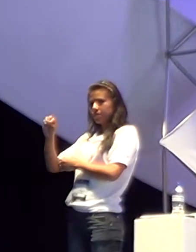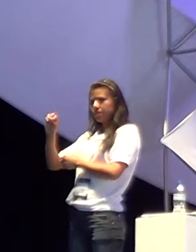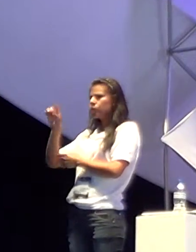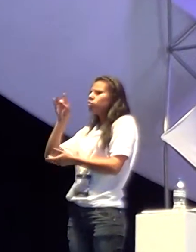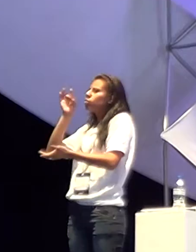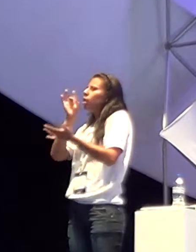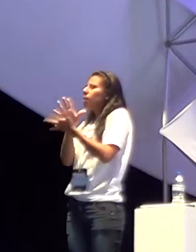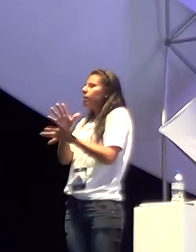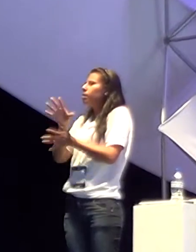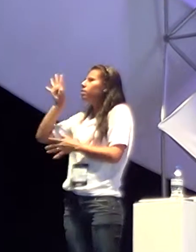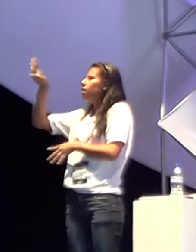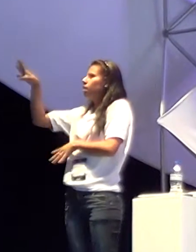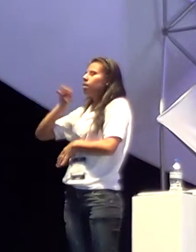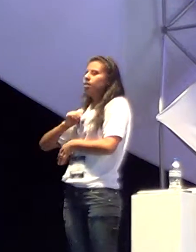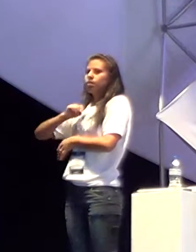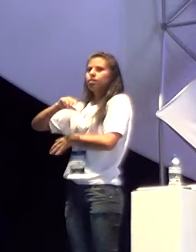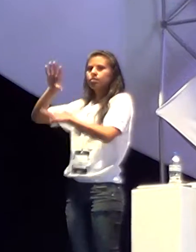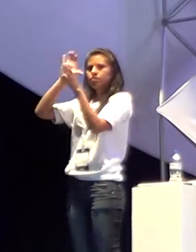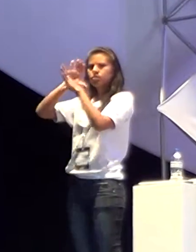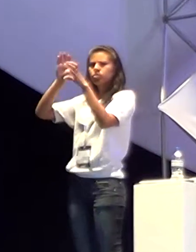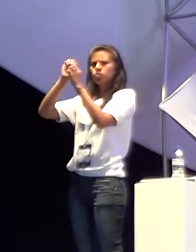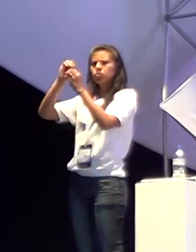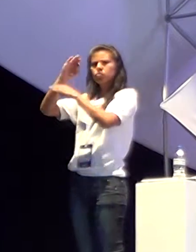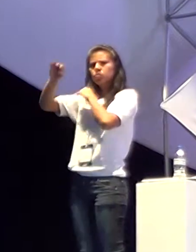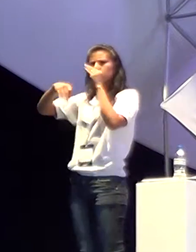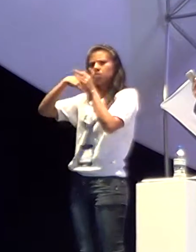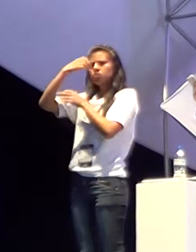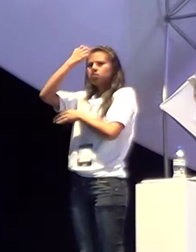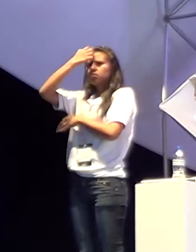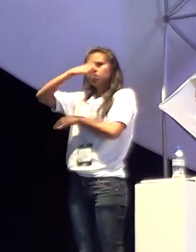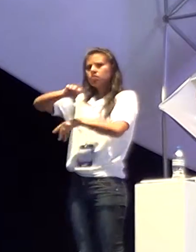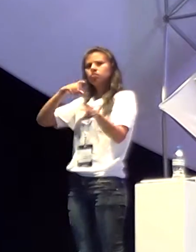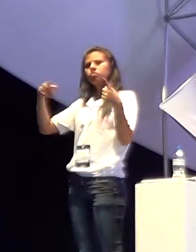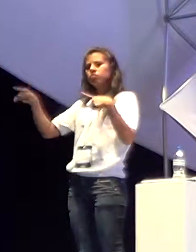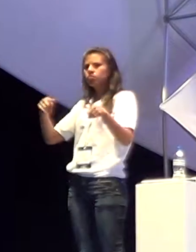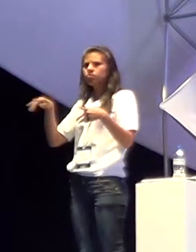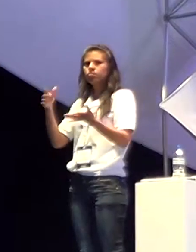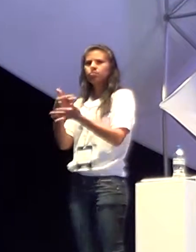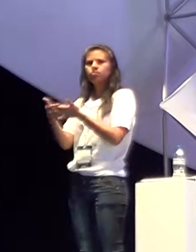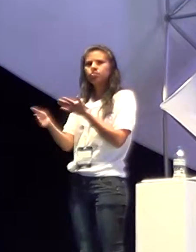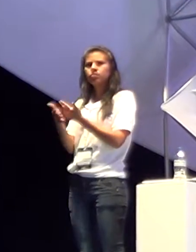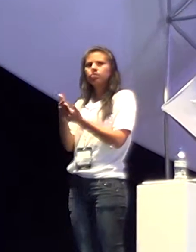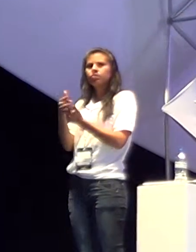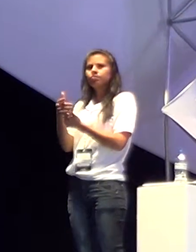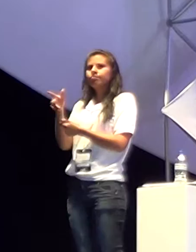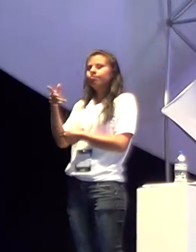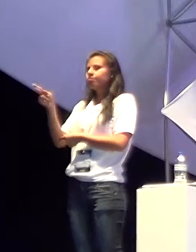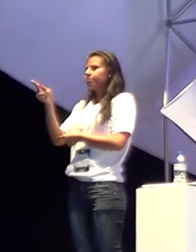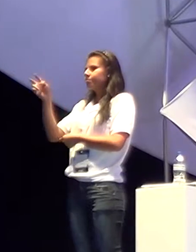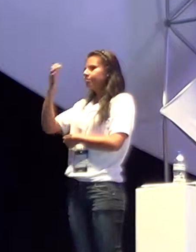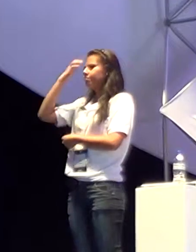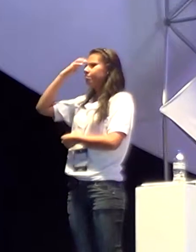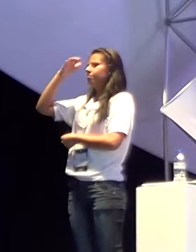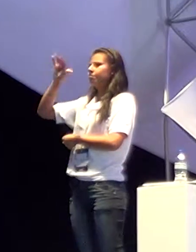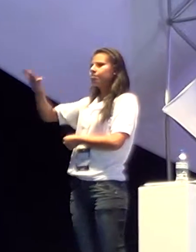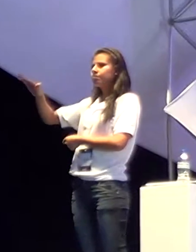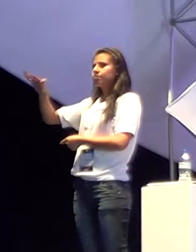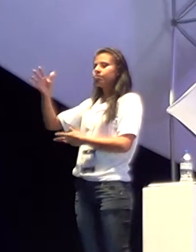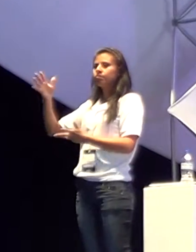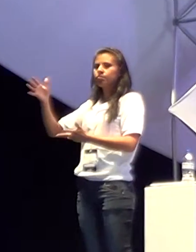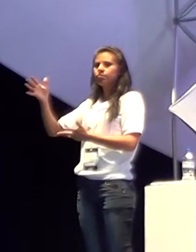solo bajar canciones, es hacer toda la experiencia de música en sus manos, sin conocimiento, no vamos a,